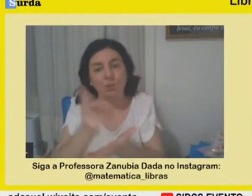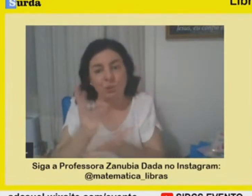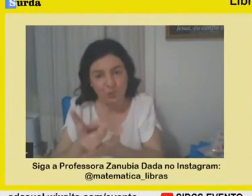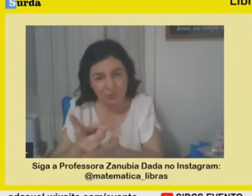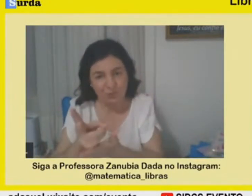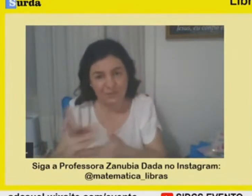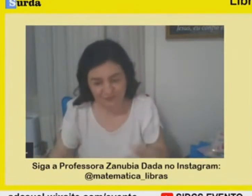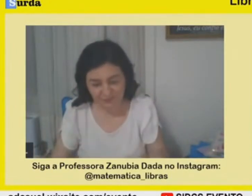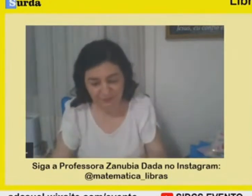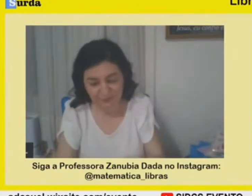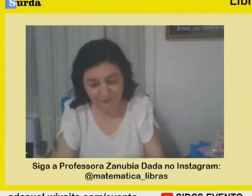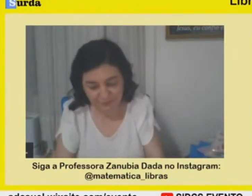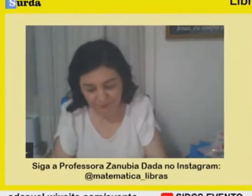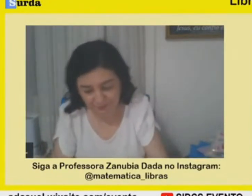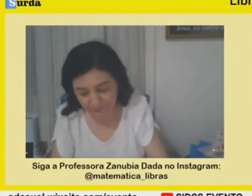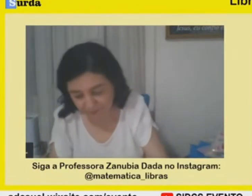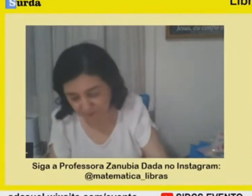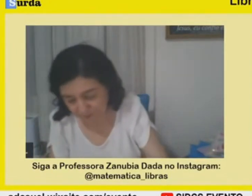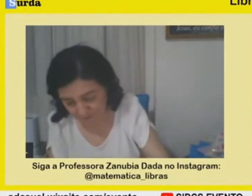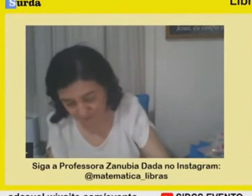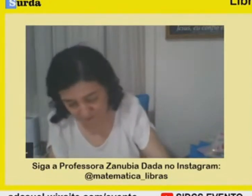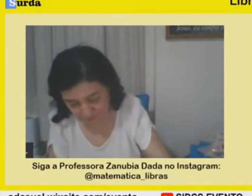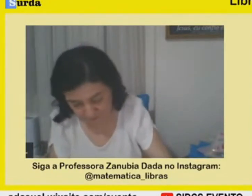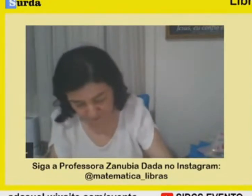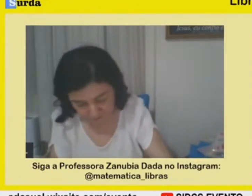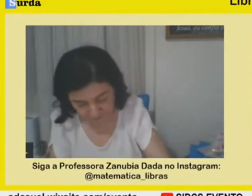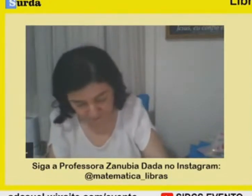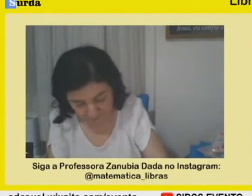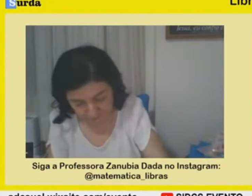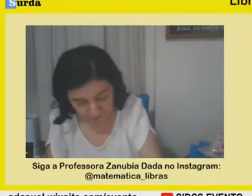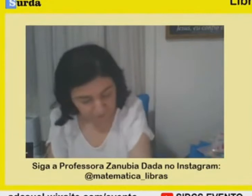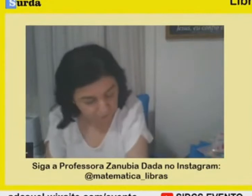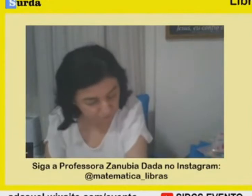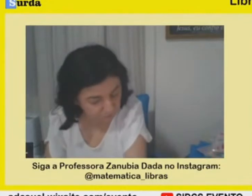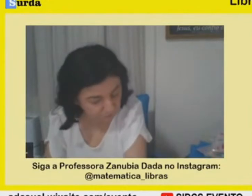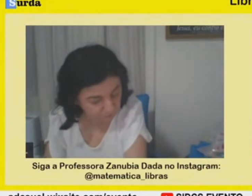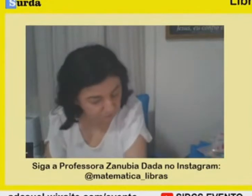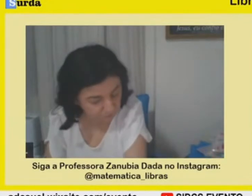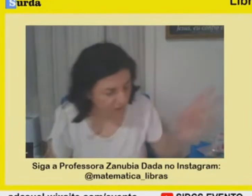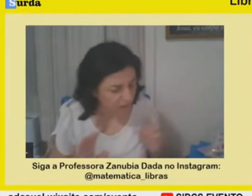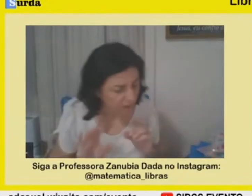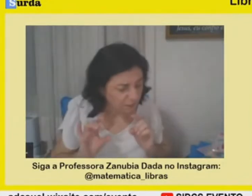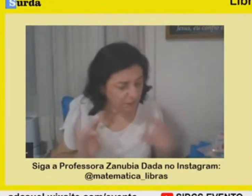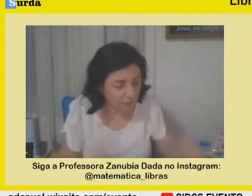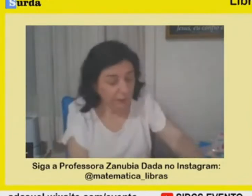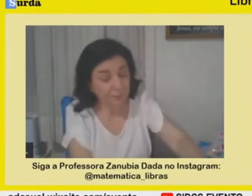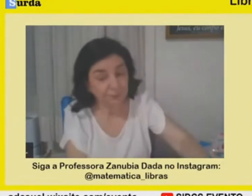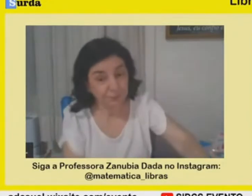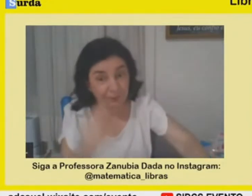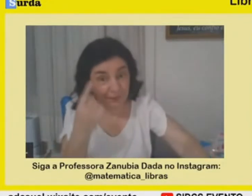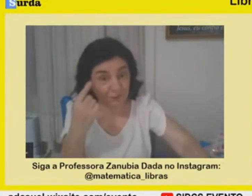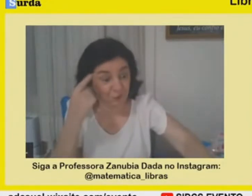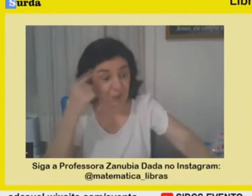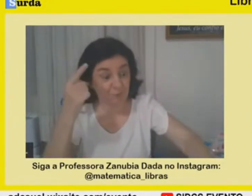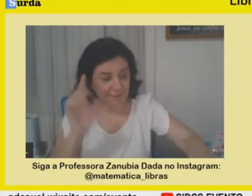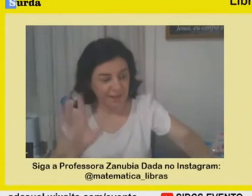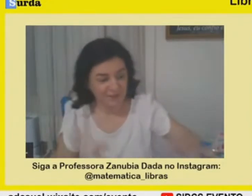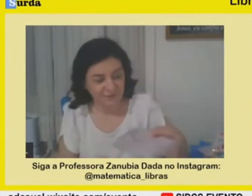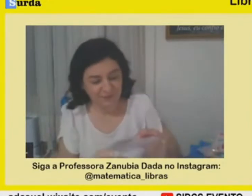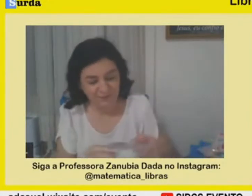fazia antigamente. Vamos utilizar a língua de sinais, fazendo espaço neutro e fazer esse